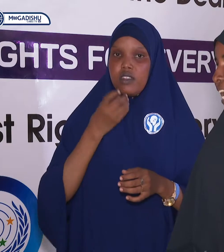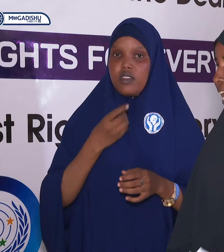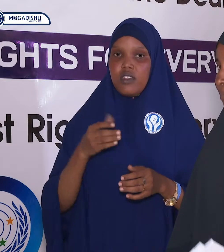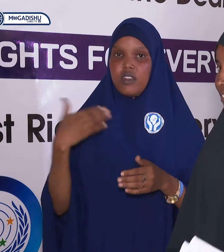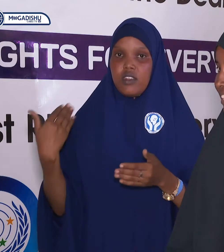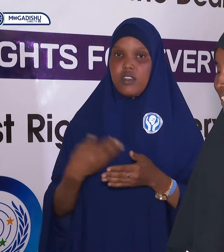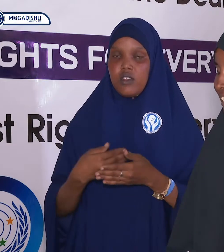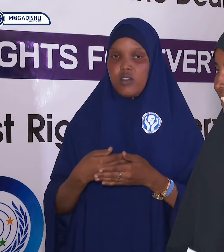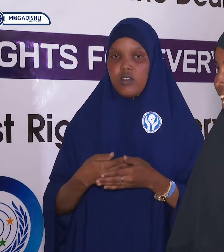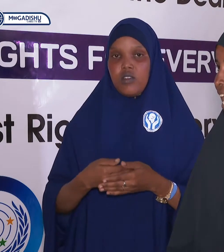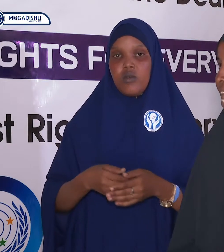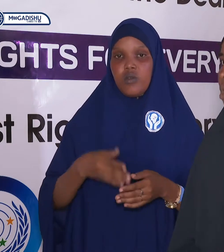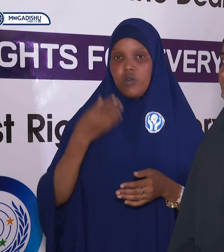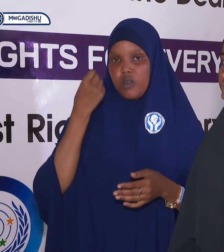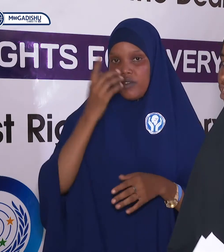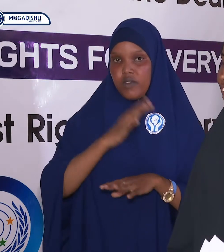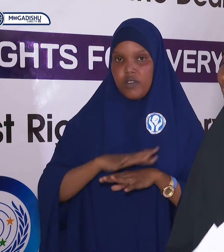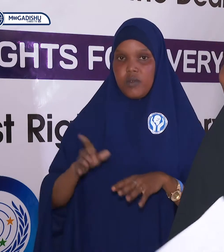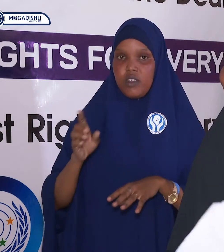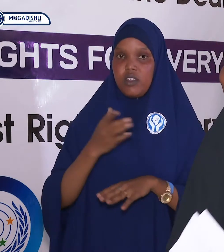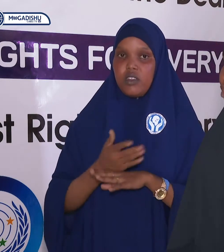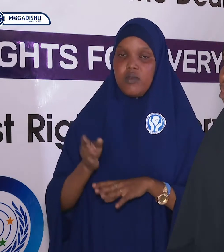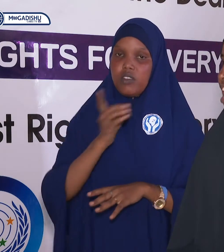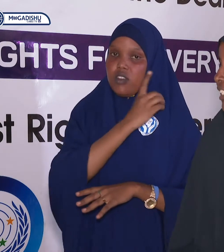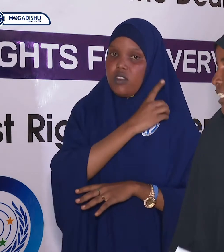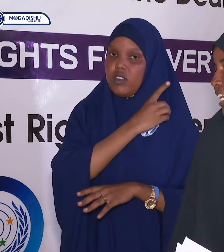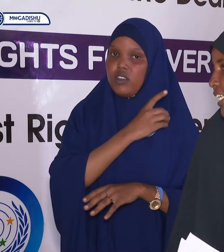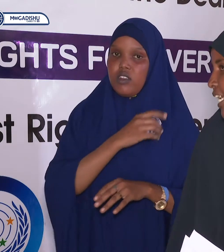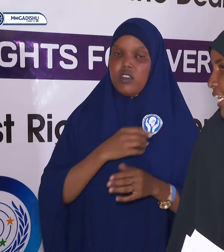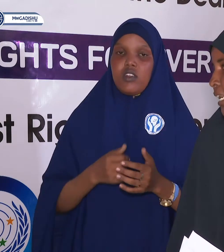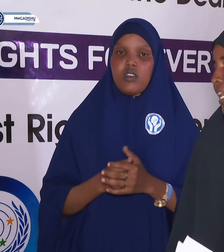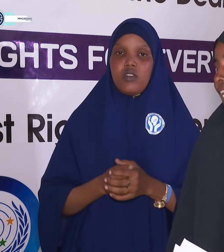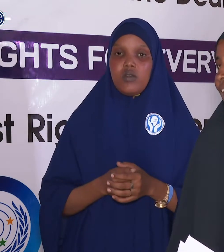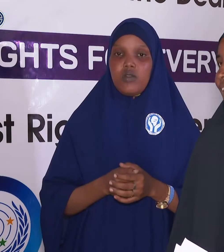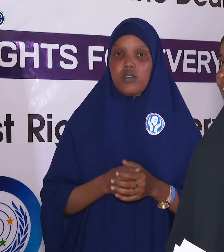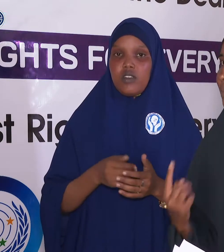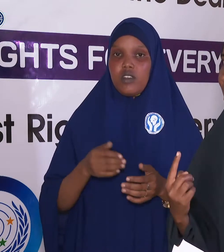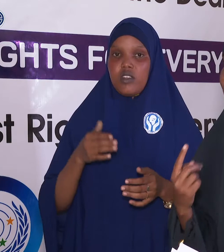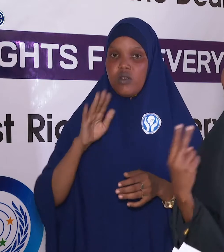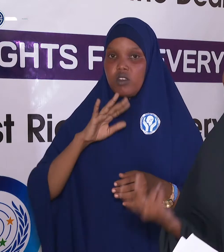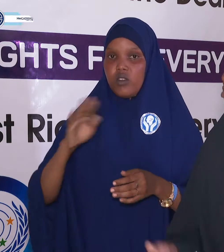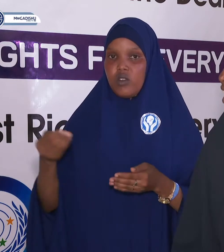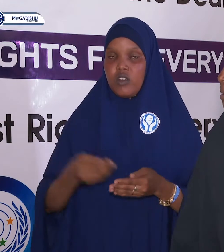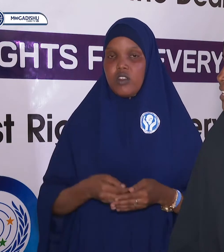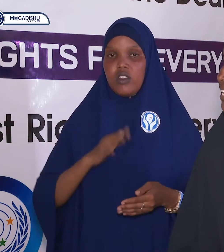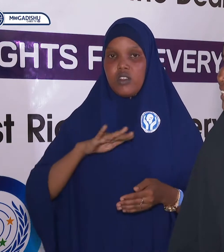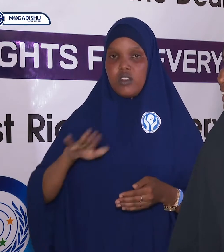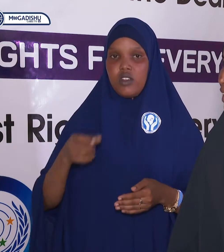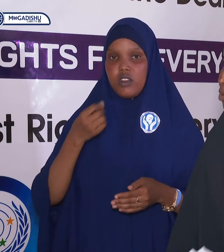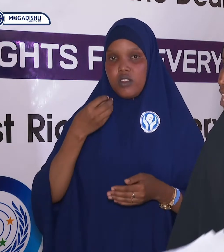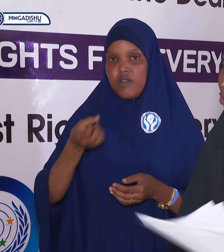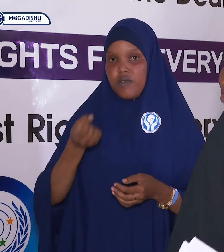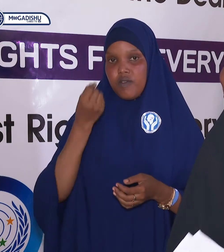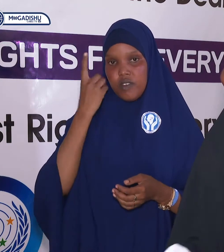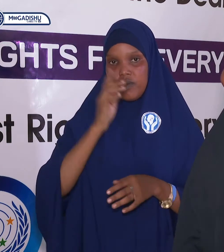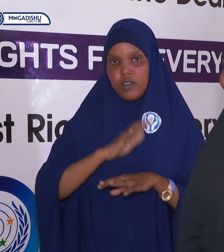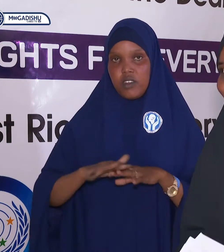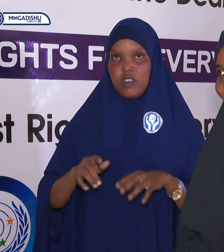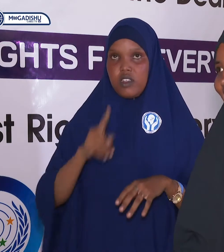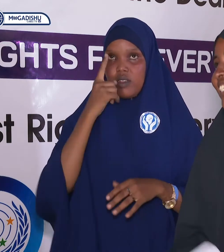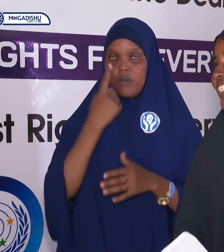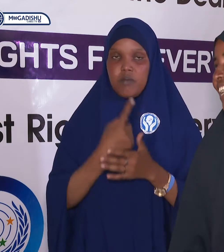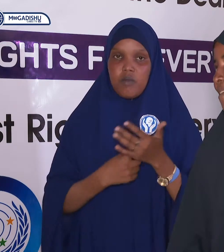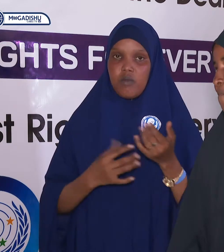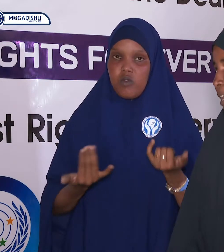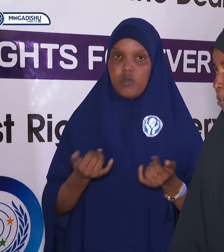fahamsanayn qeyb diiniga waxaanoo la keenaa ardayga oo aan sheegi karin ilaahay ma halbaa mise waa laba sidaas darteed waxaan xoogga saarnaa